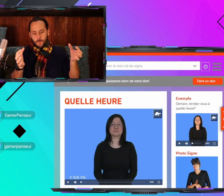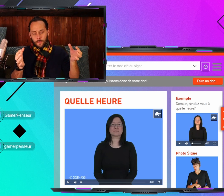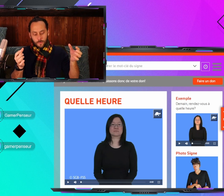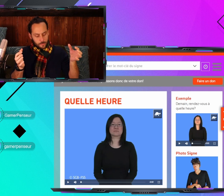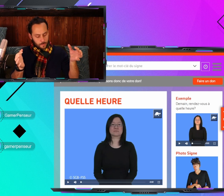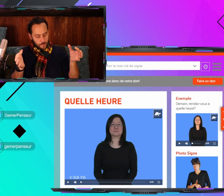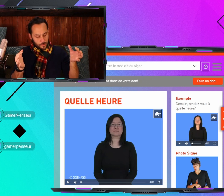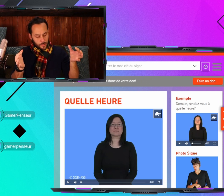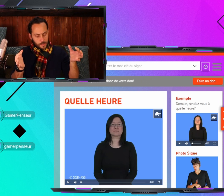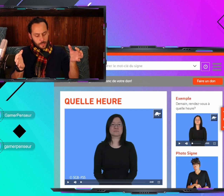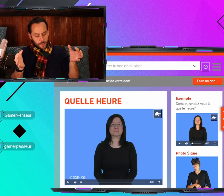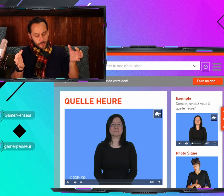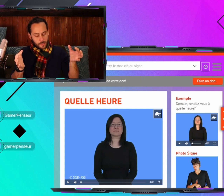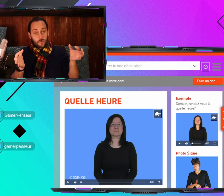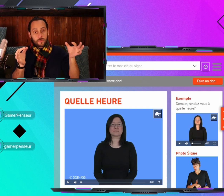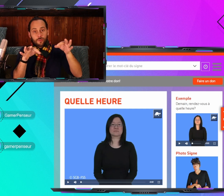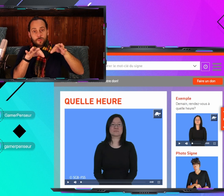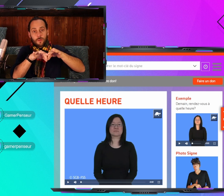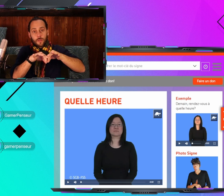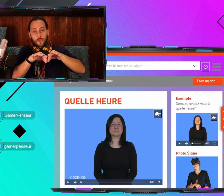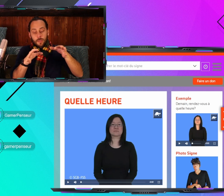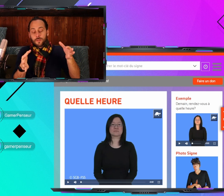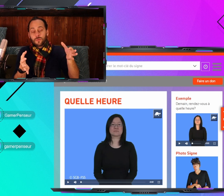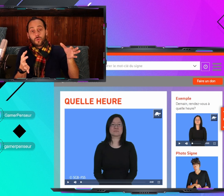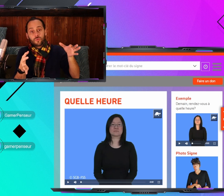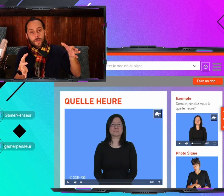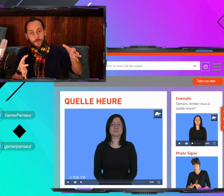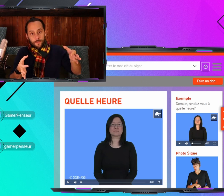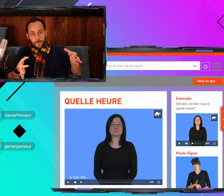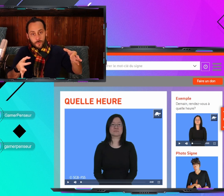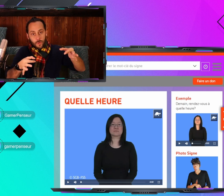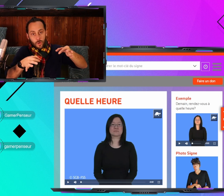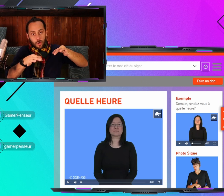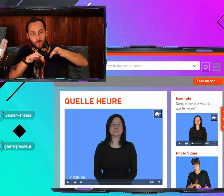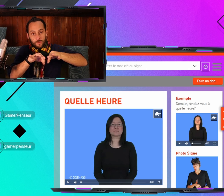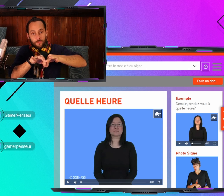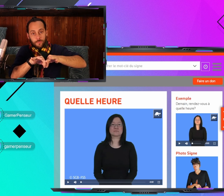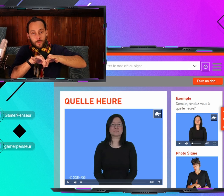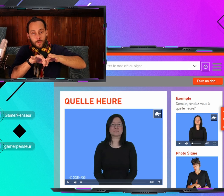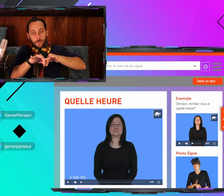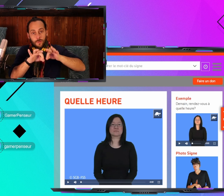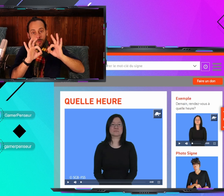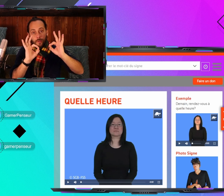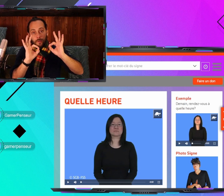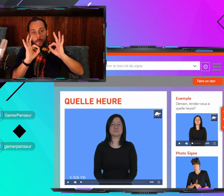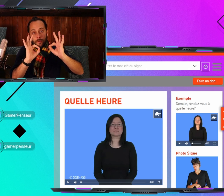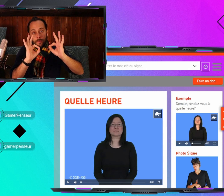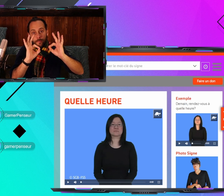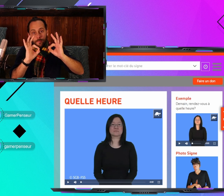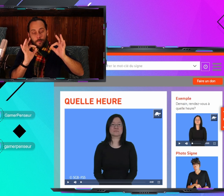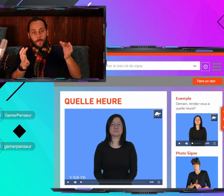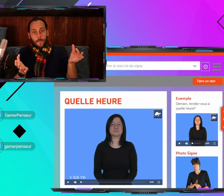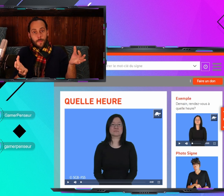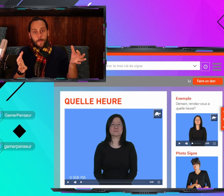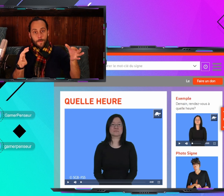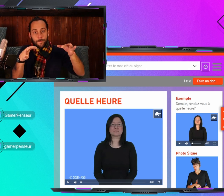Je suis en train de dire des bêtises. Non, c'est juste. Ils se rejoignent. Rendez-vous.